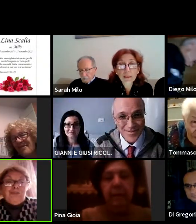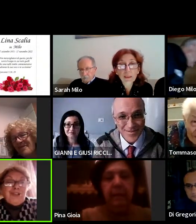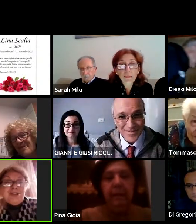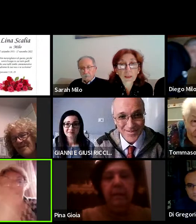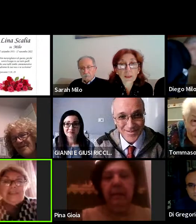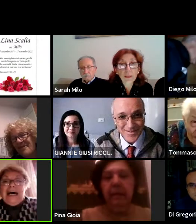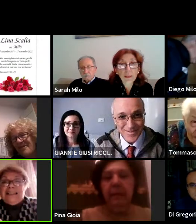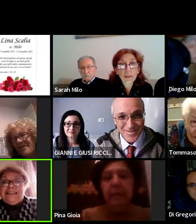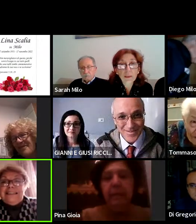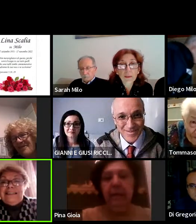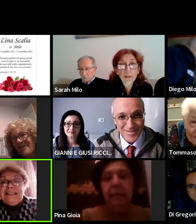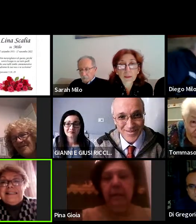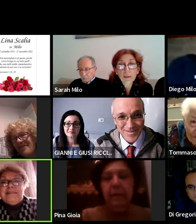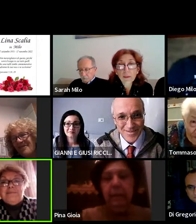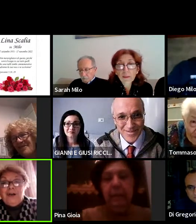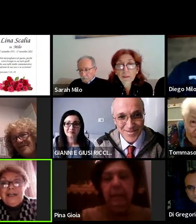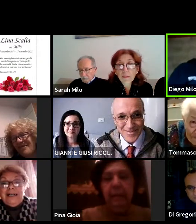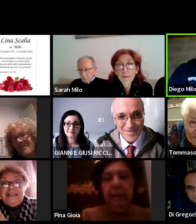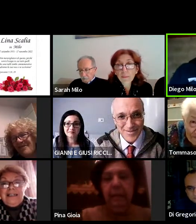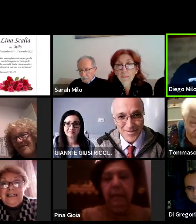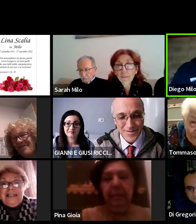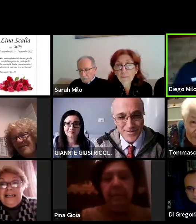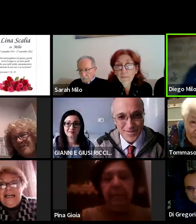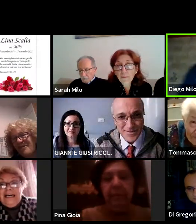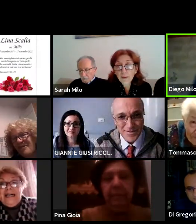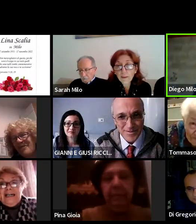Milo voglio salutare tantissimo